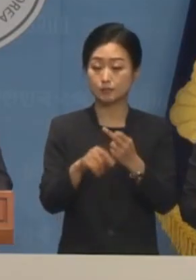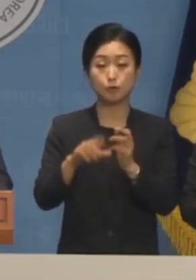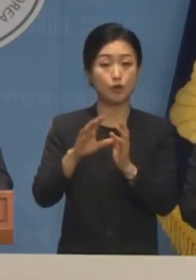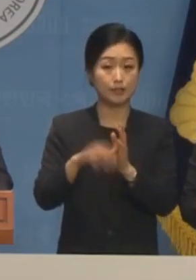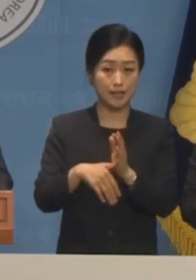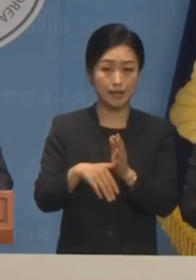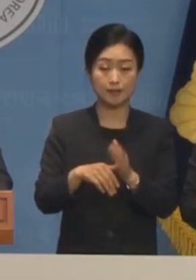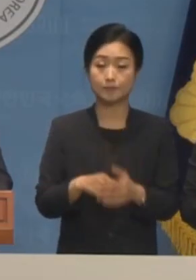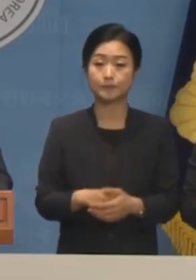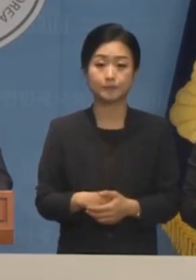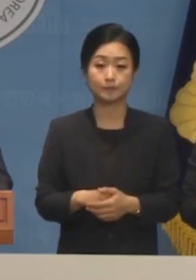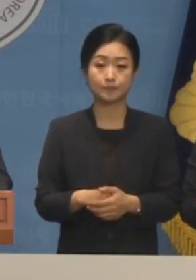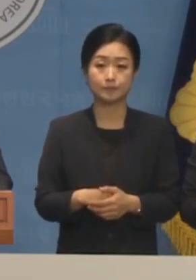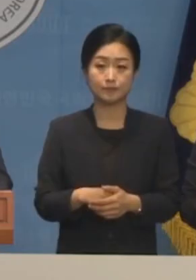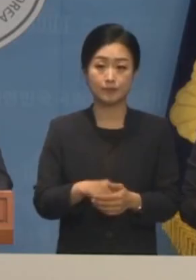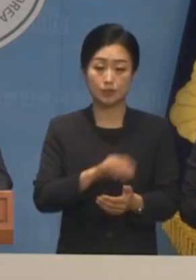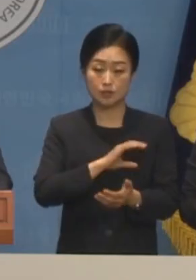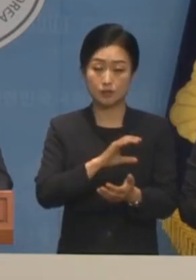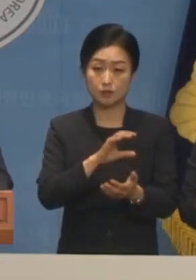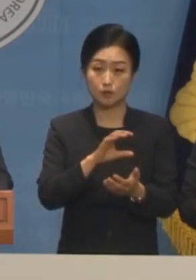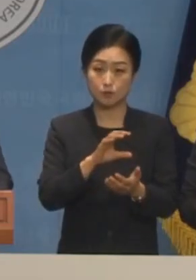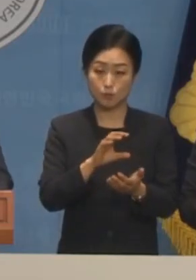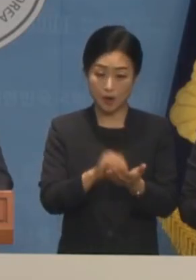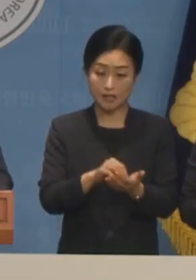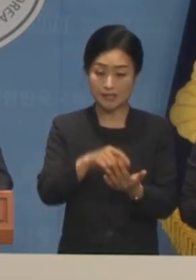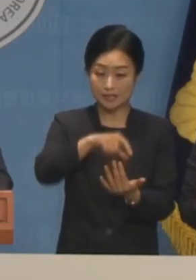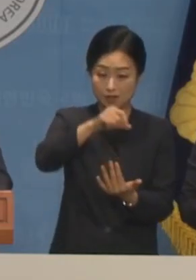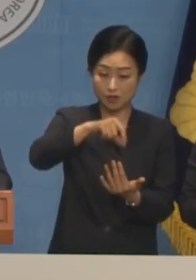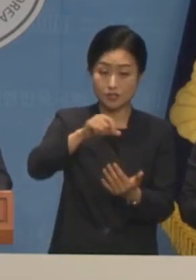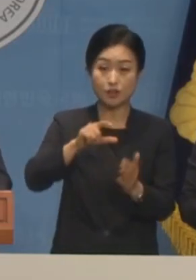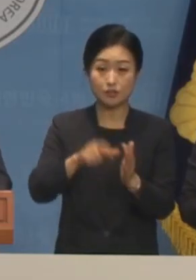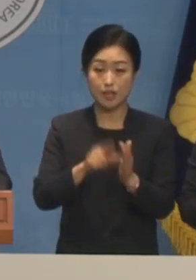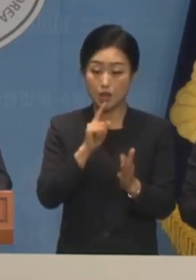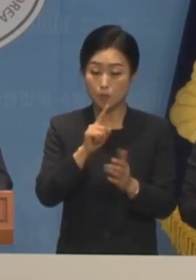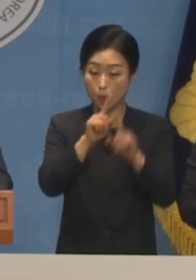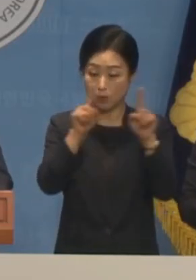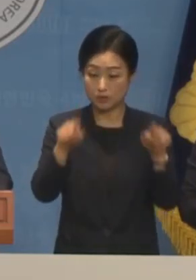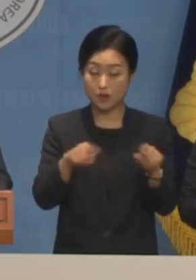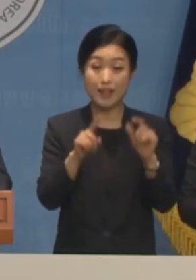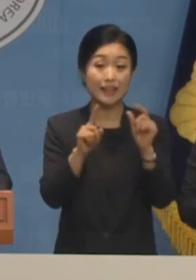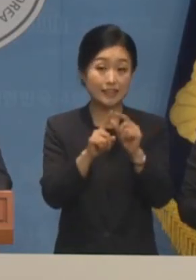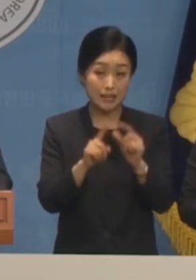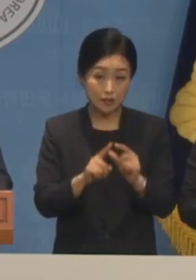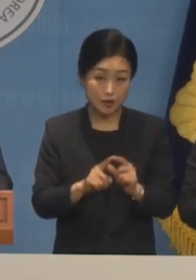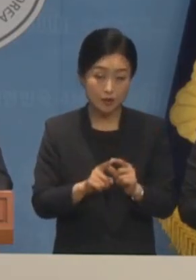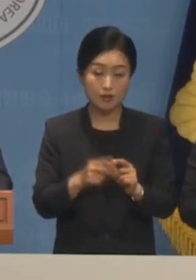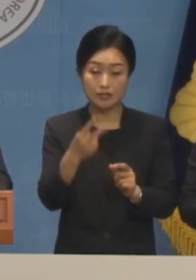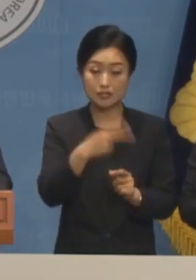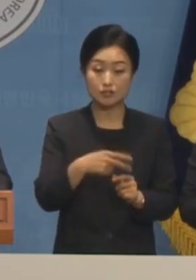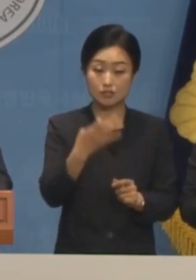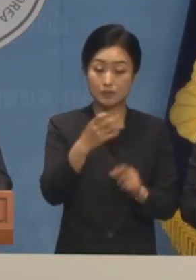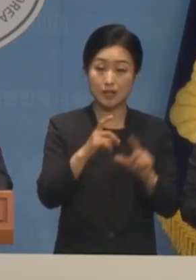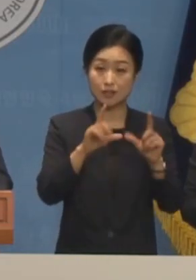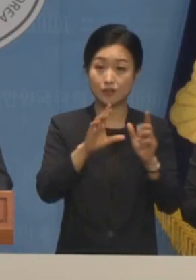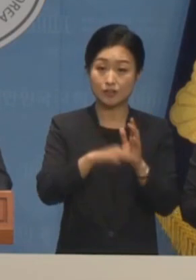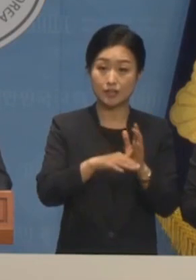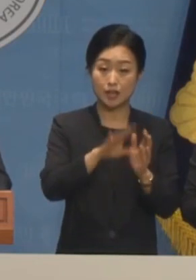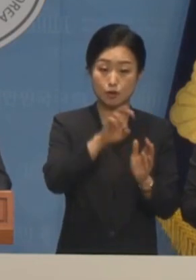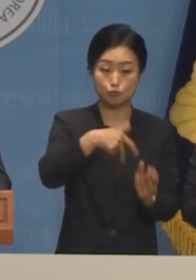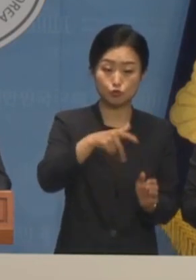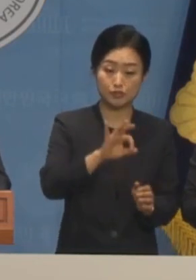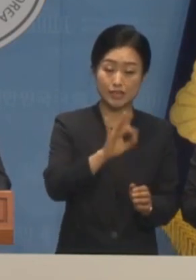기획단은 과제선정 과정에서 보고서에 사용할 용어를 14연대 무장 봉기에서